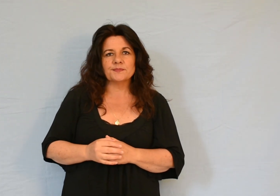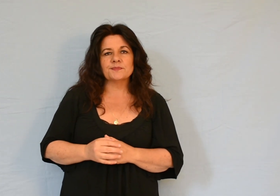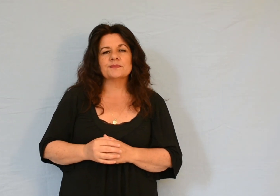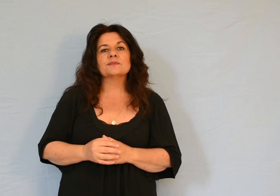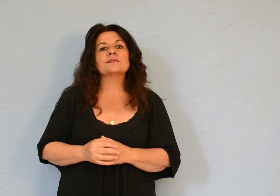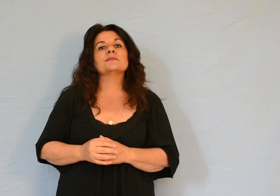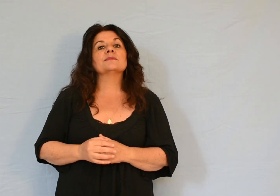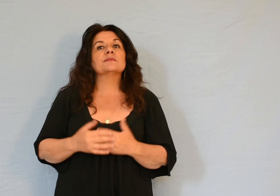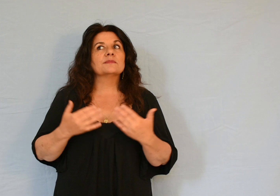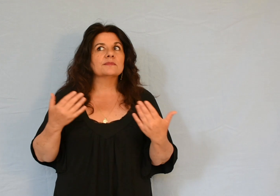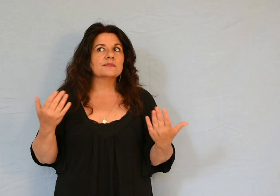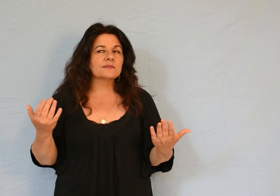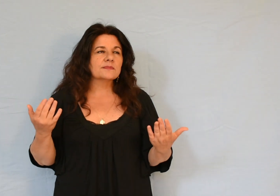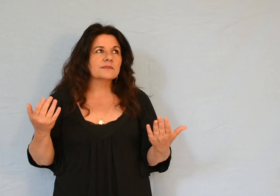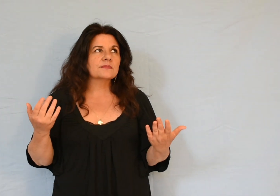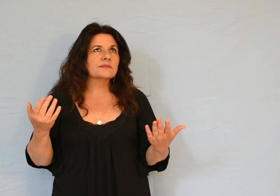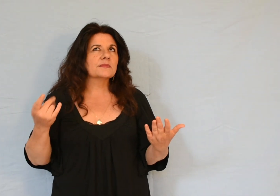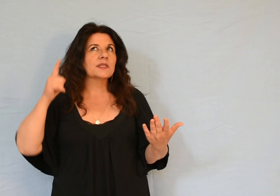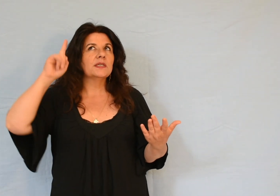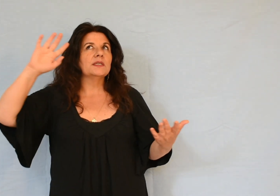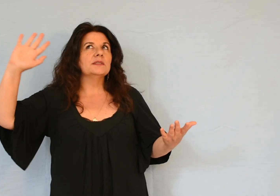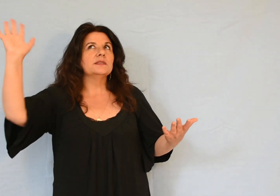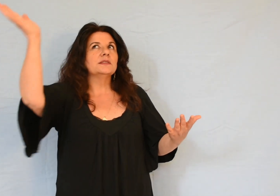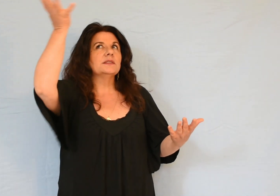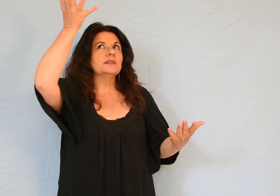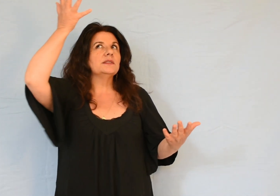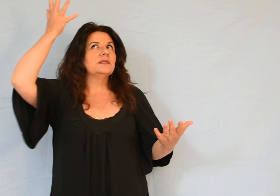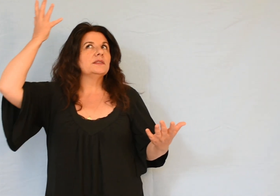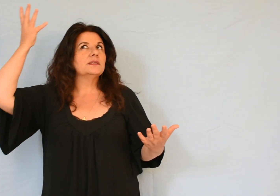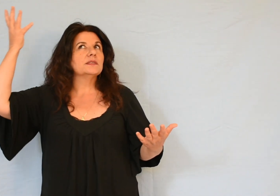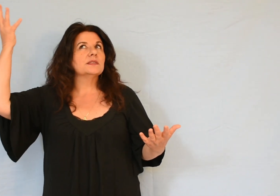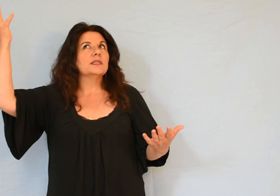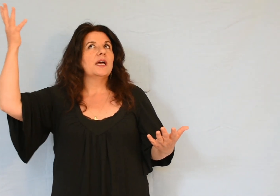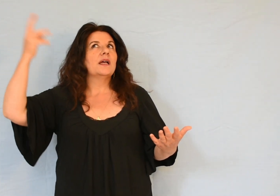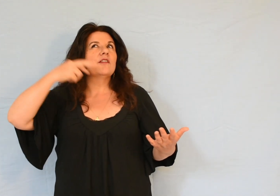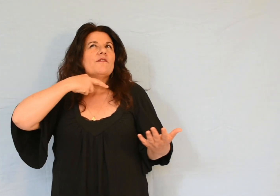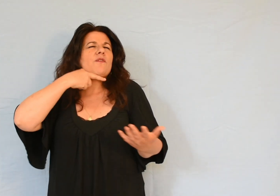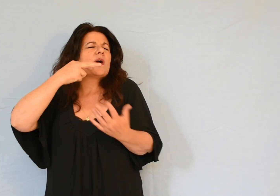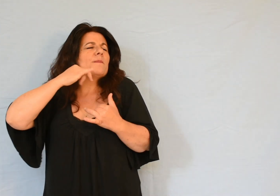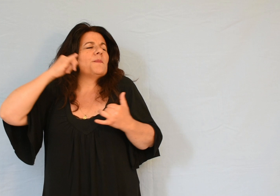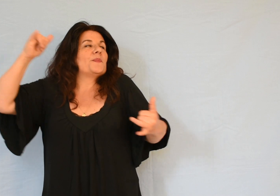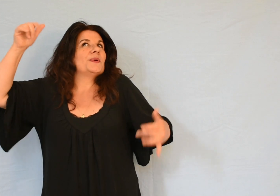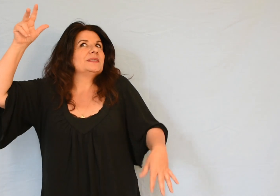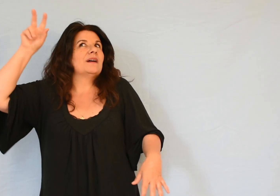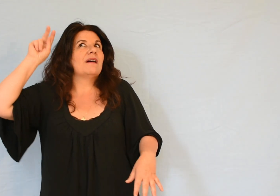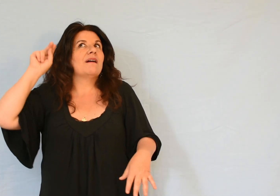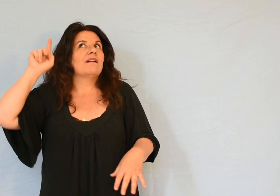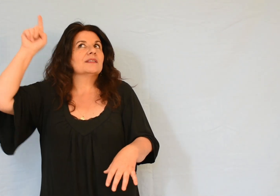Alors j'entendis dans le ciel une voix forte qui proclamait « Maintenant, voici